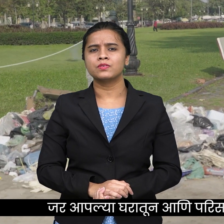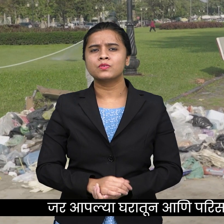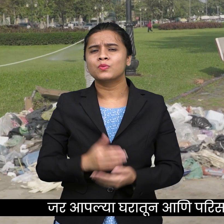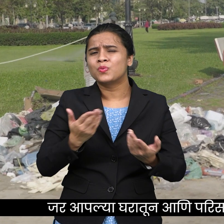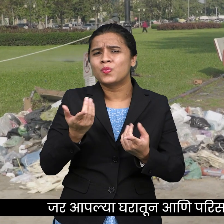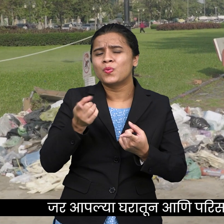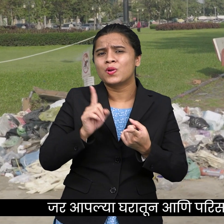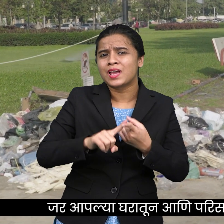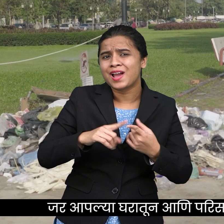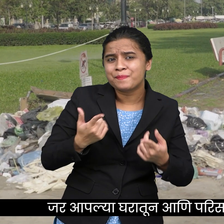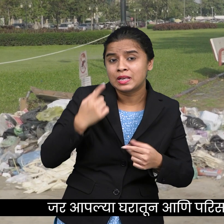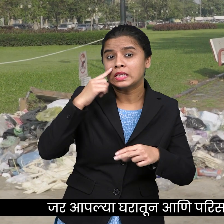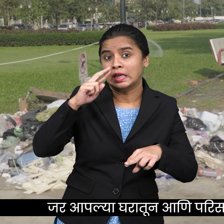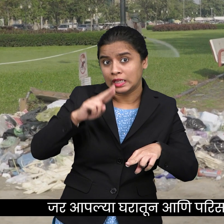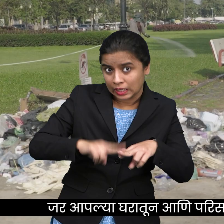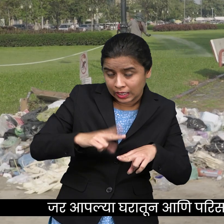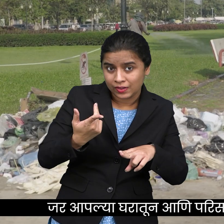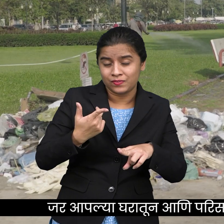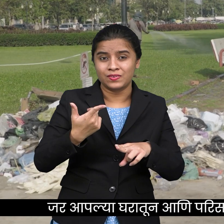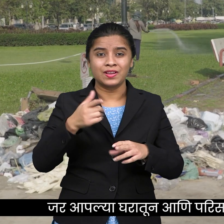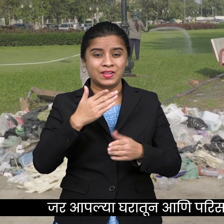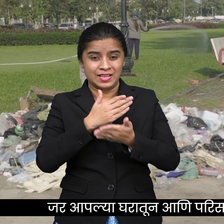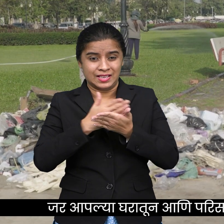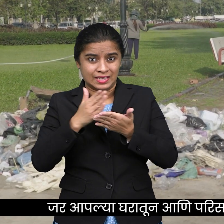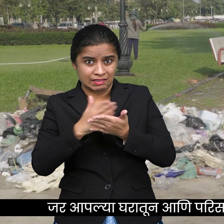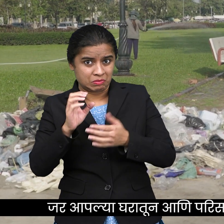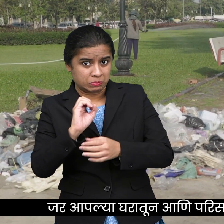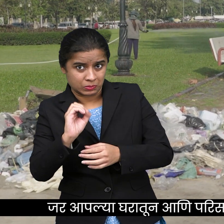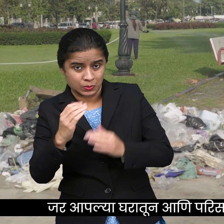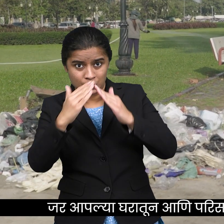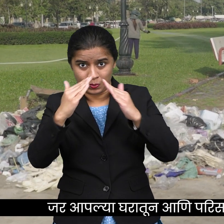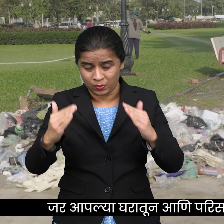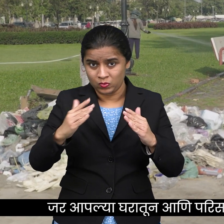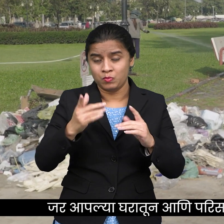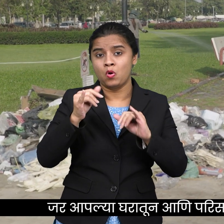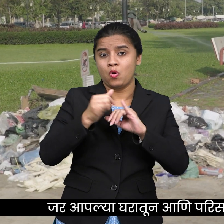जर आपल्या घरातून आणि परिसरातून कचरा उचलला नाही तर काय होईल?